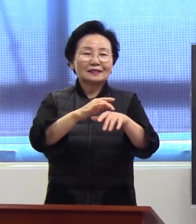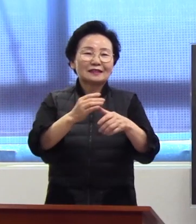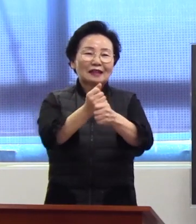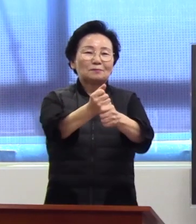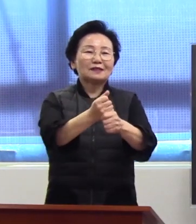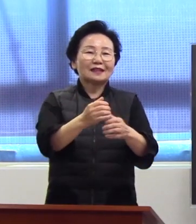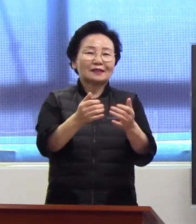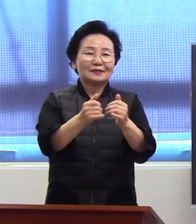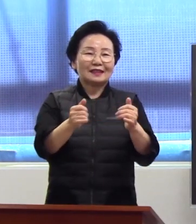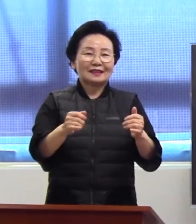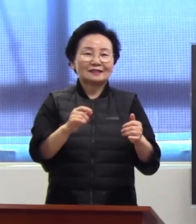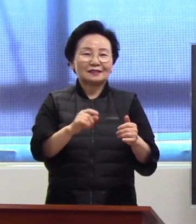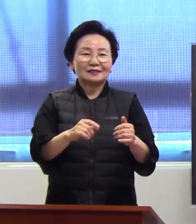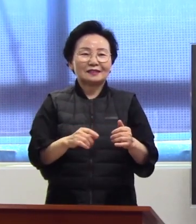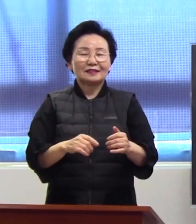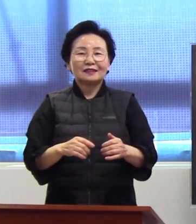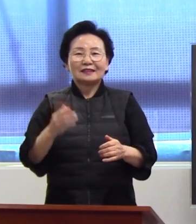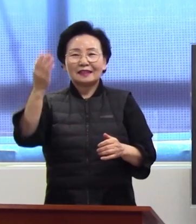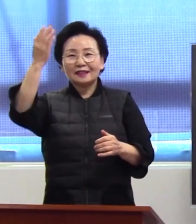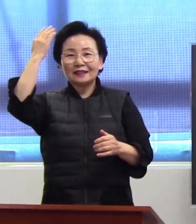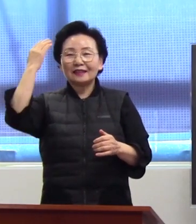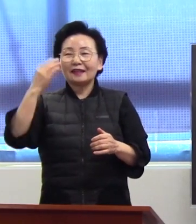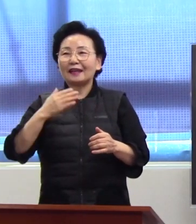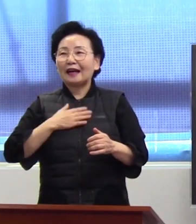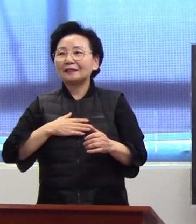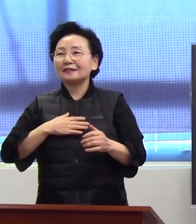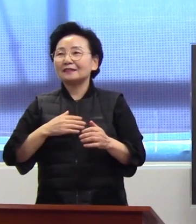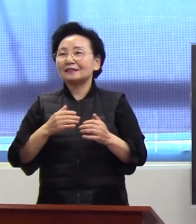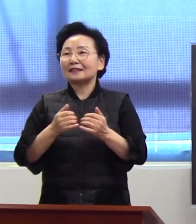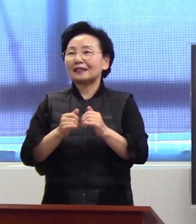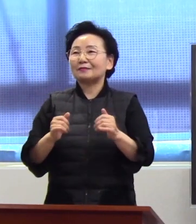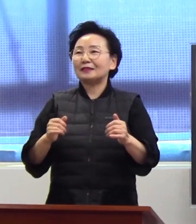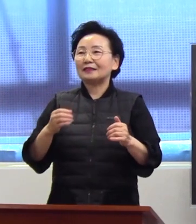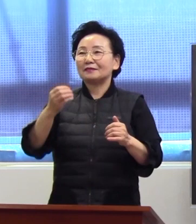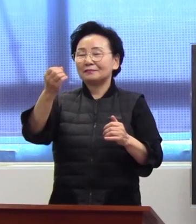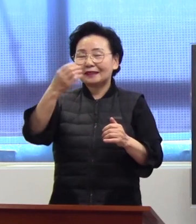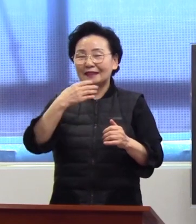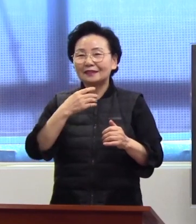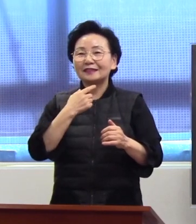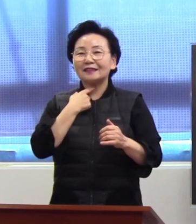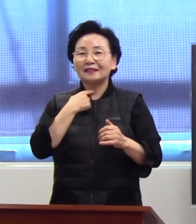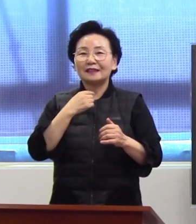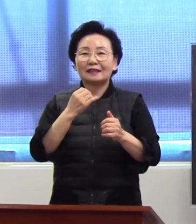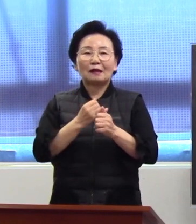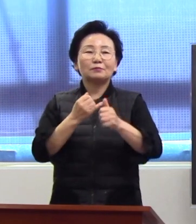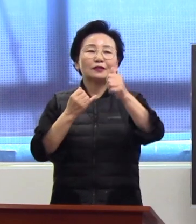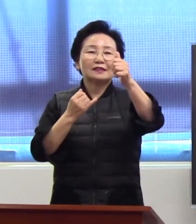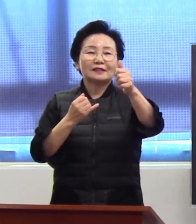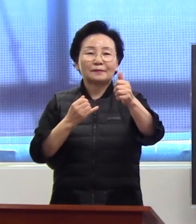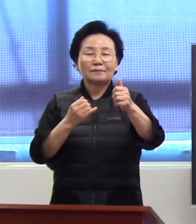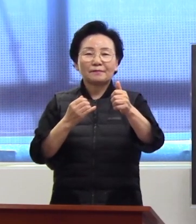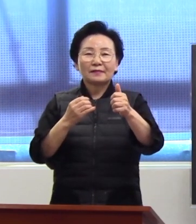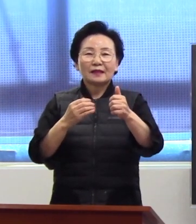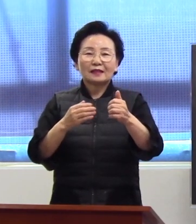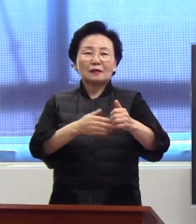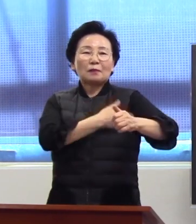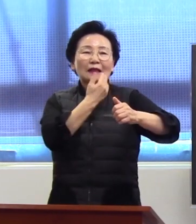마귀한테 잡힌 사람. 옛날에 아는 사람이 말한 적이 있는데 남편이 이렇게